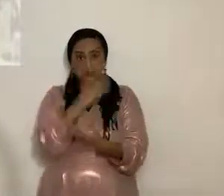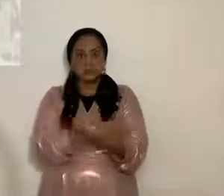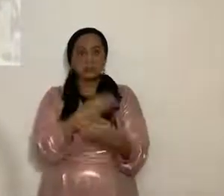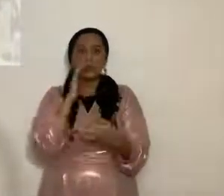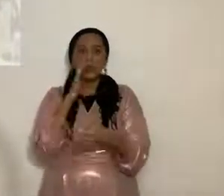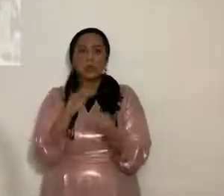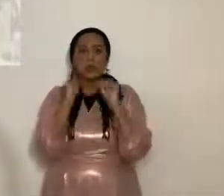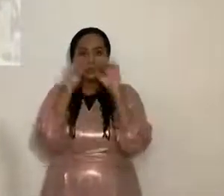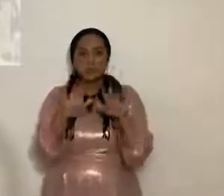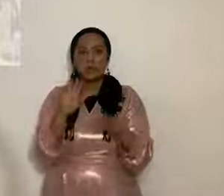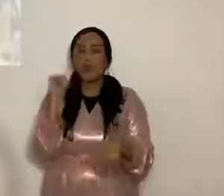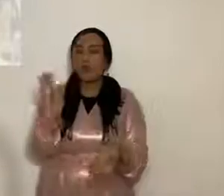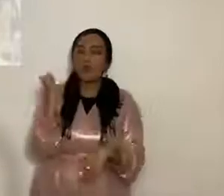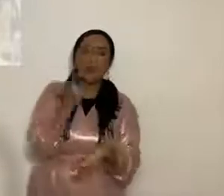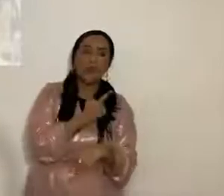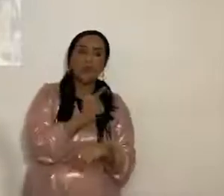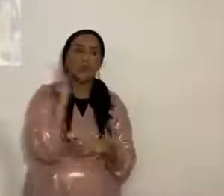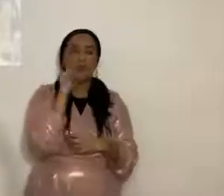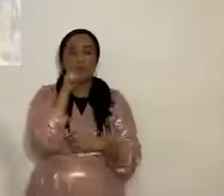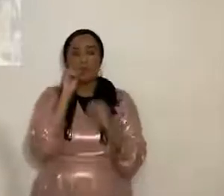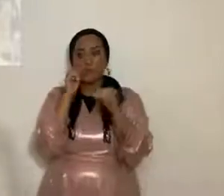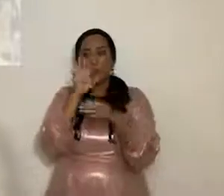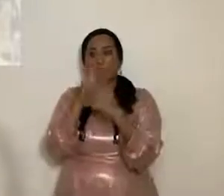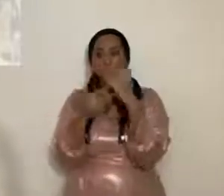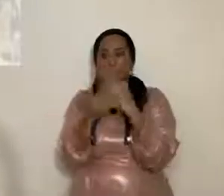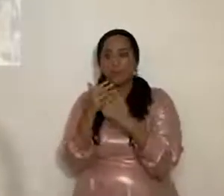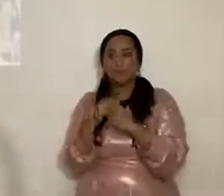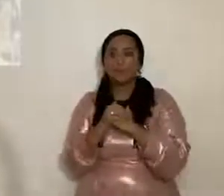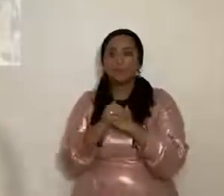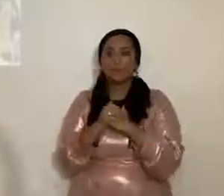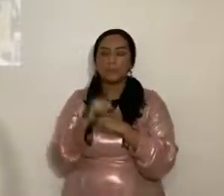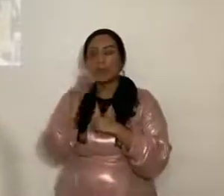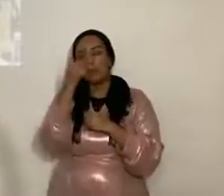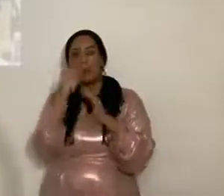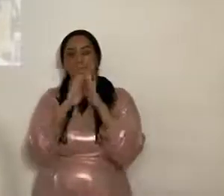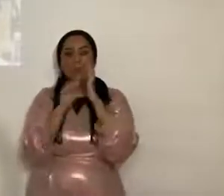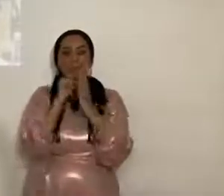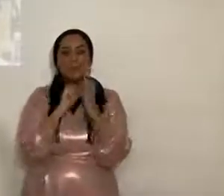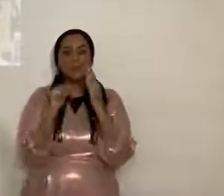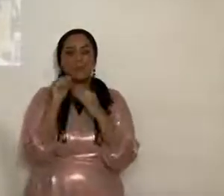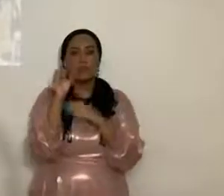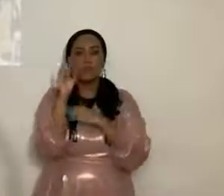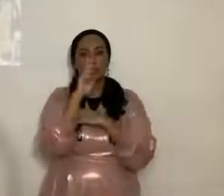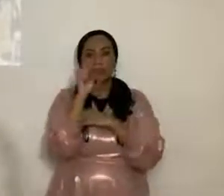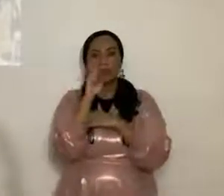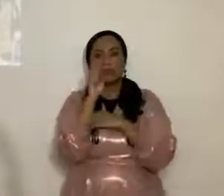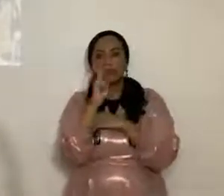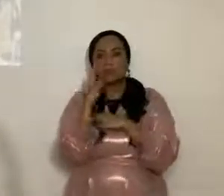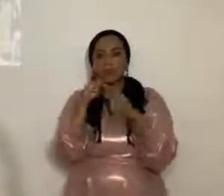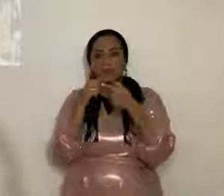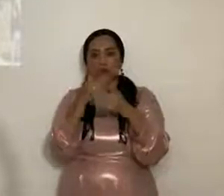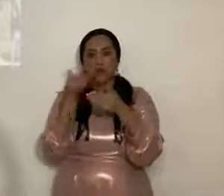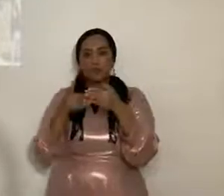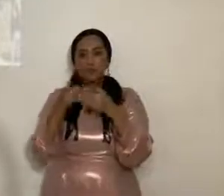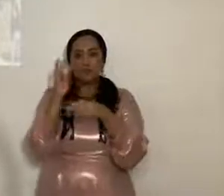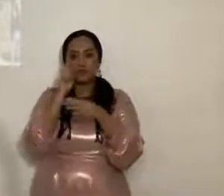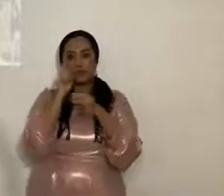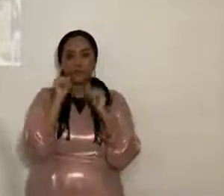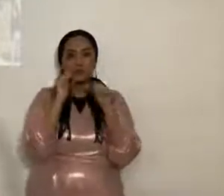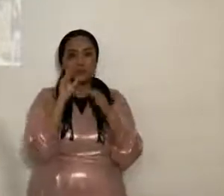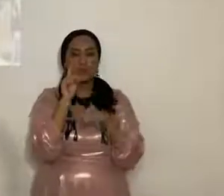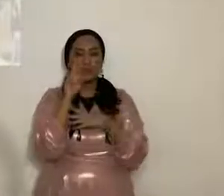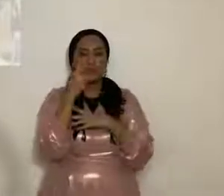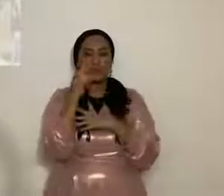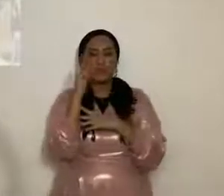serán bendecidos. Todo aquello donde pusieres tu mano. Otra cita vamos a ver, Apocalipsis, hasta el final de la bendita